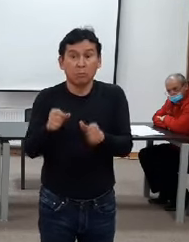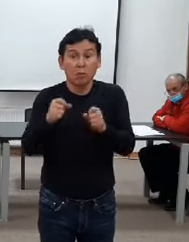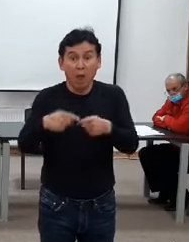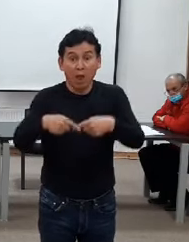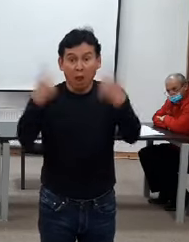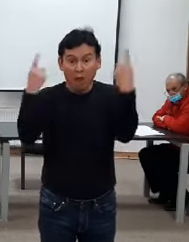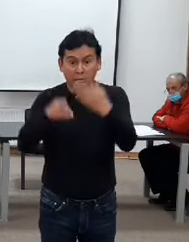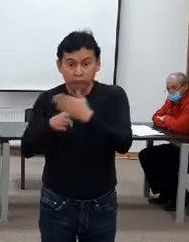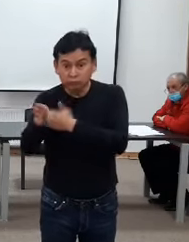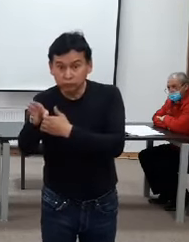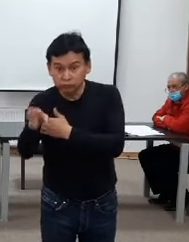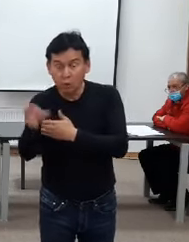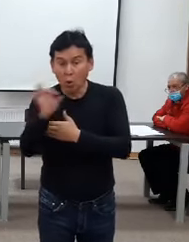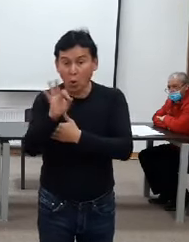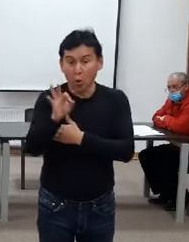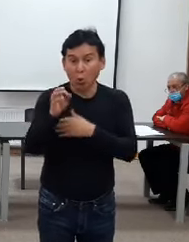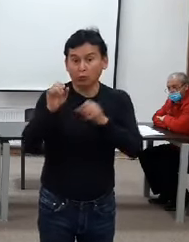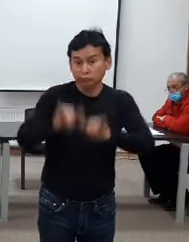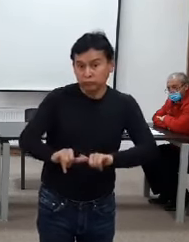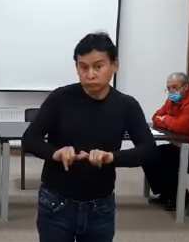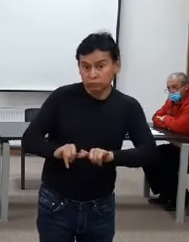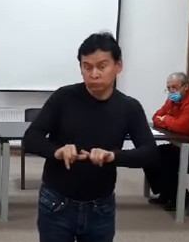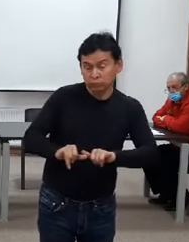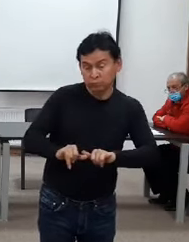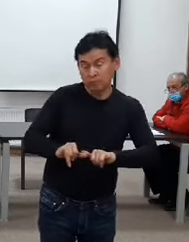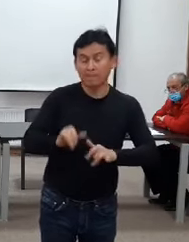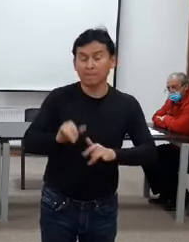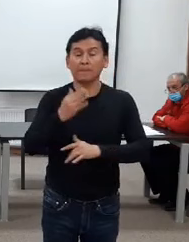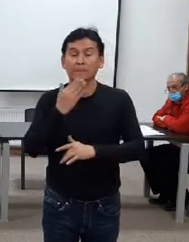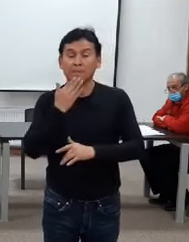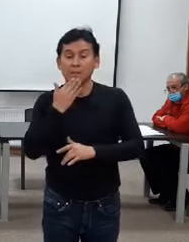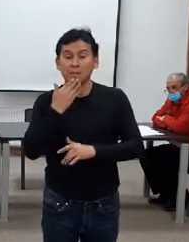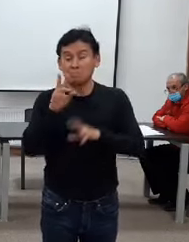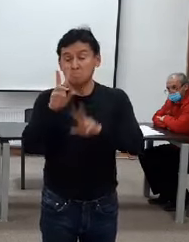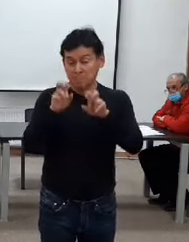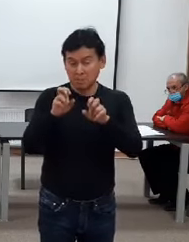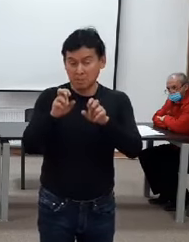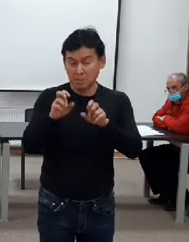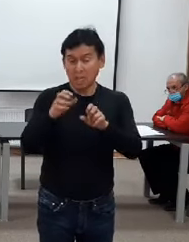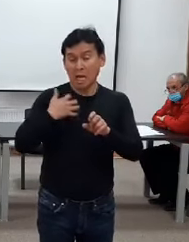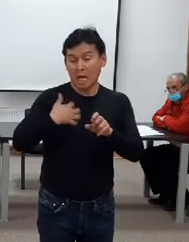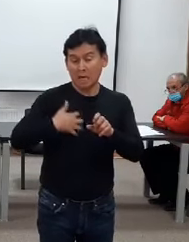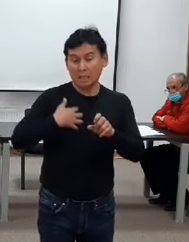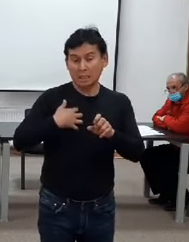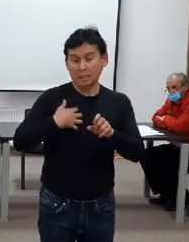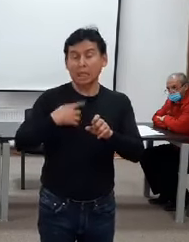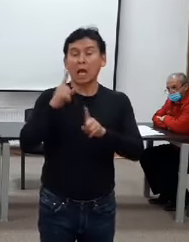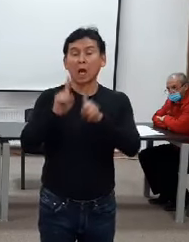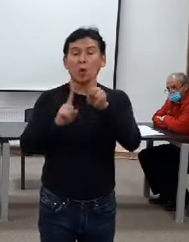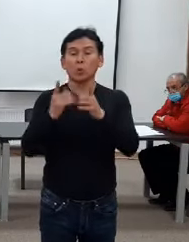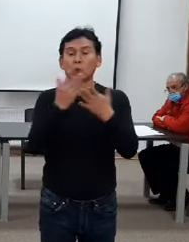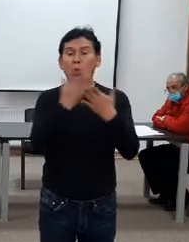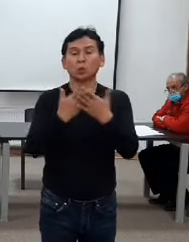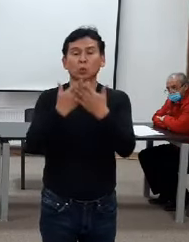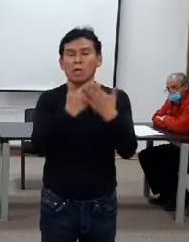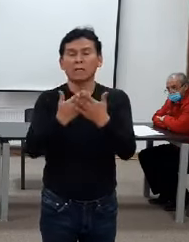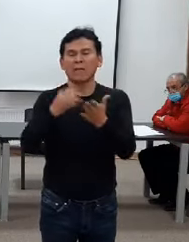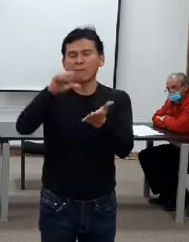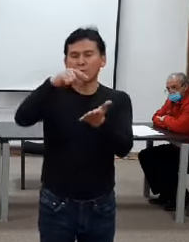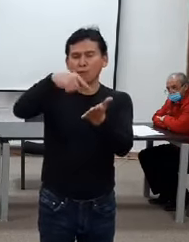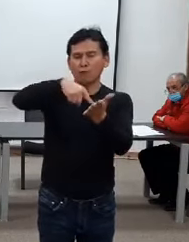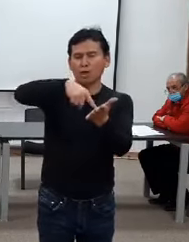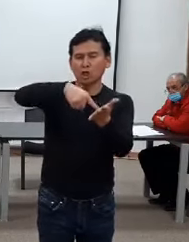Huemules para el paso de ellos. Y otra en la misma tónica, pero desde Argentina, que son estudiantes que están en Buenos Aires y que